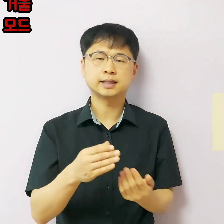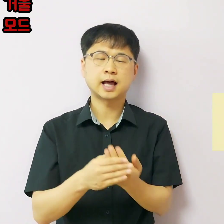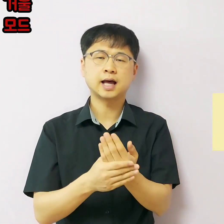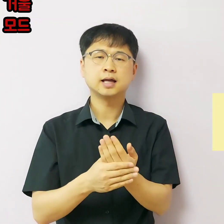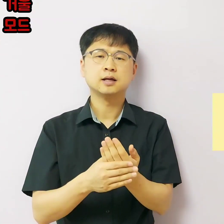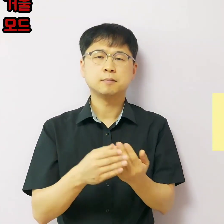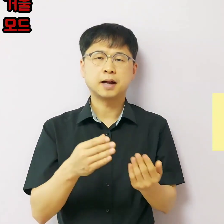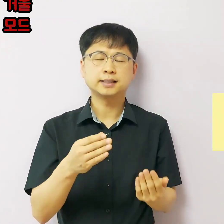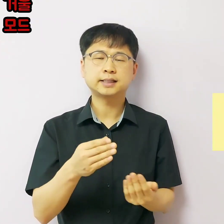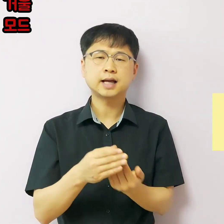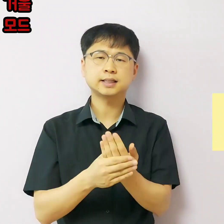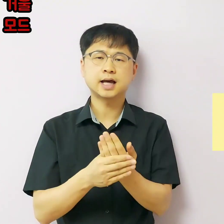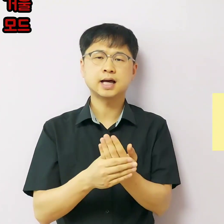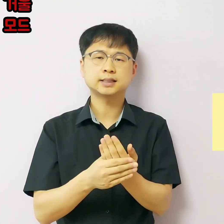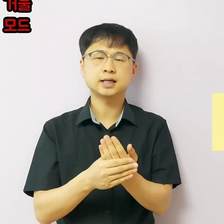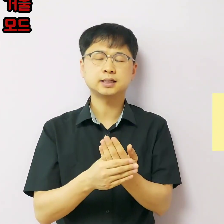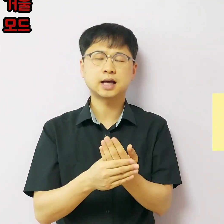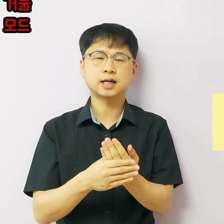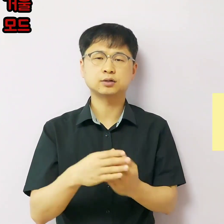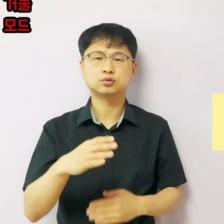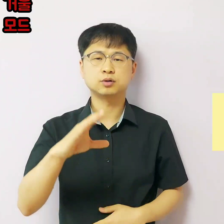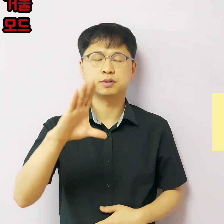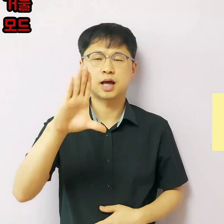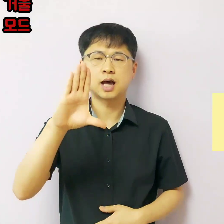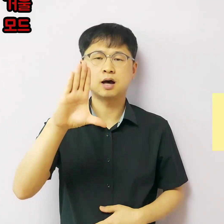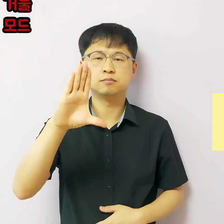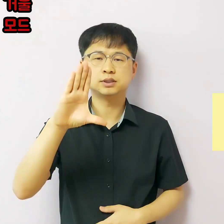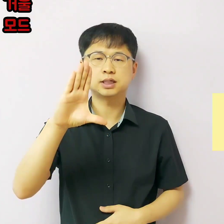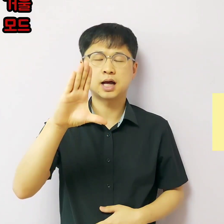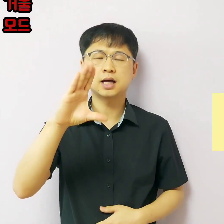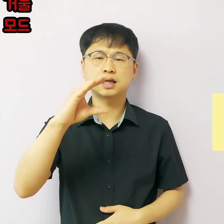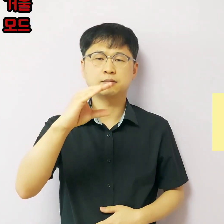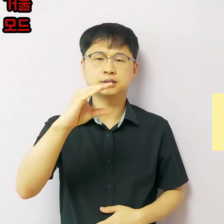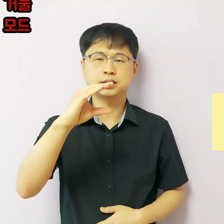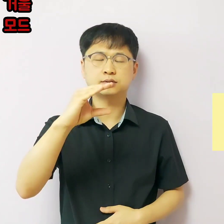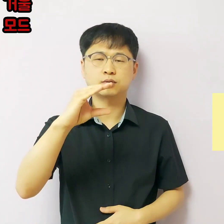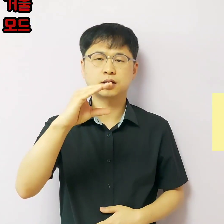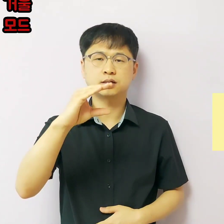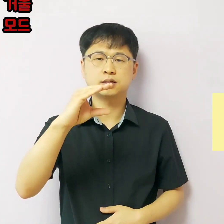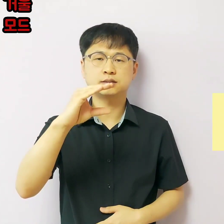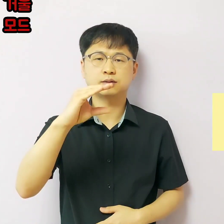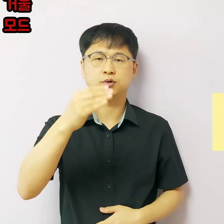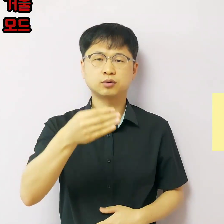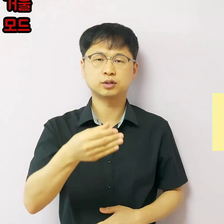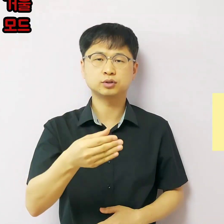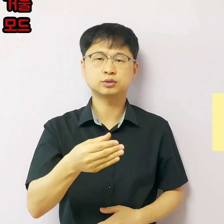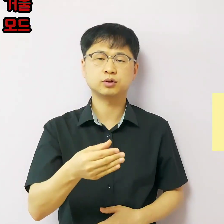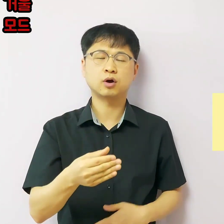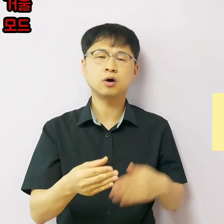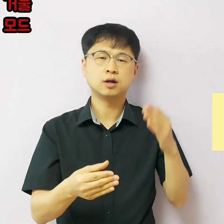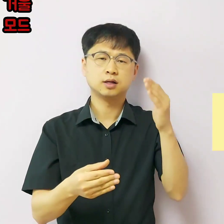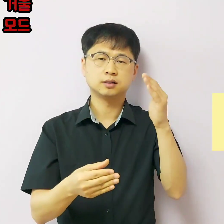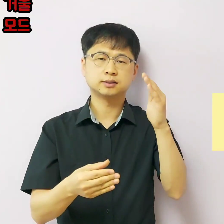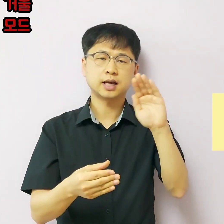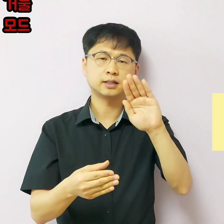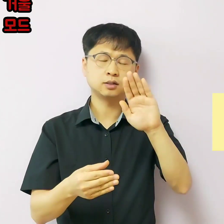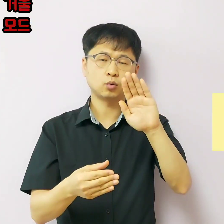났다. 발생하다, 생기다 라는 수어입니다. 엄지랑 나머지 네 손가락을 디귿자 모양으로 해주시고요. 그 사이를